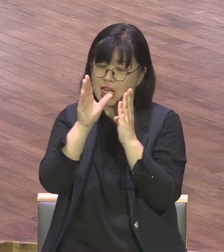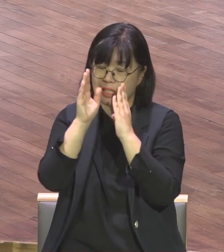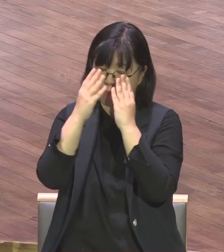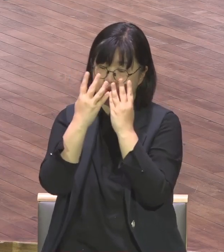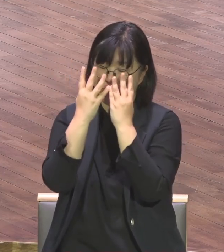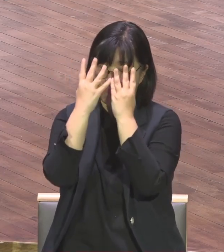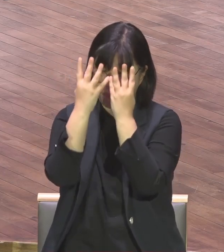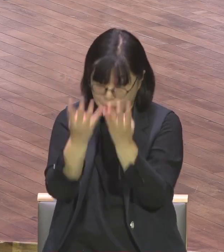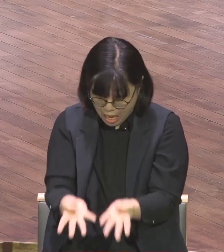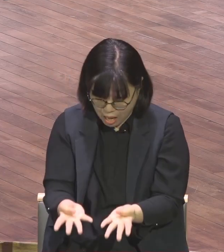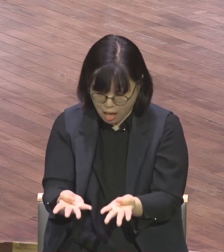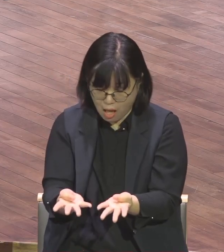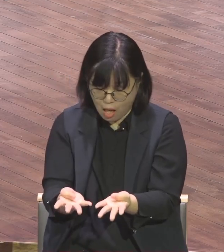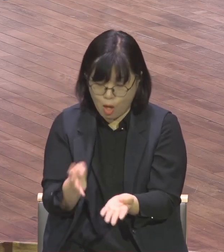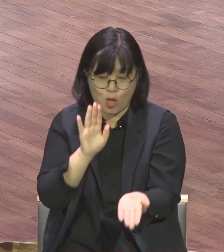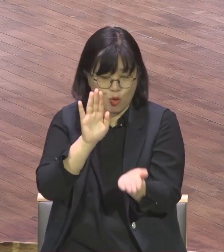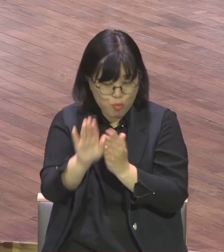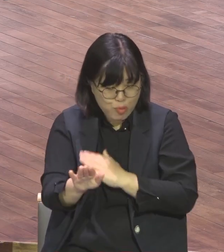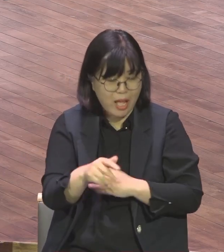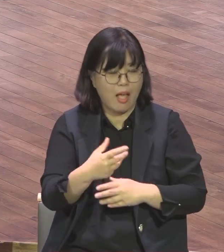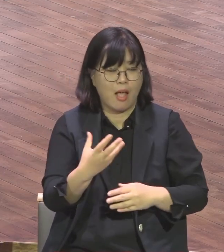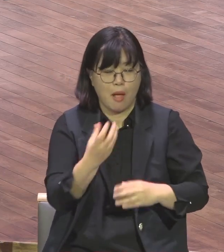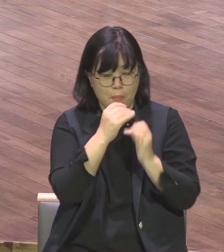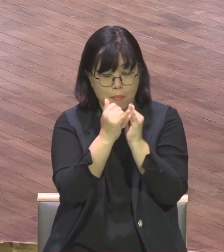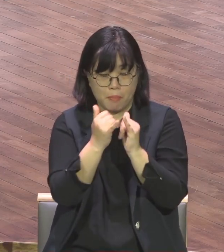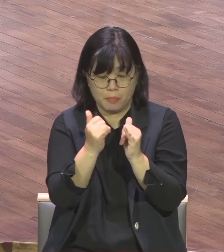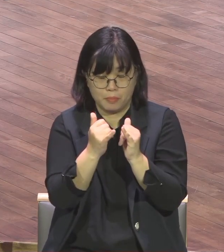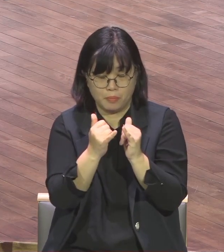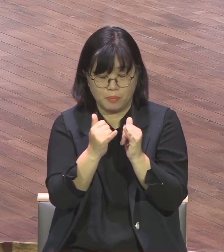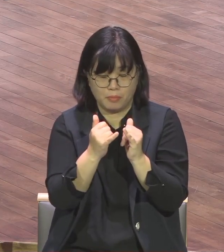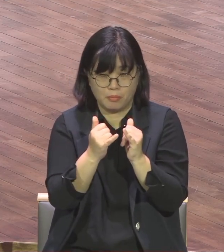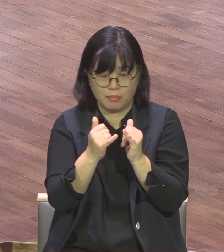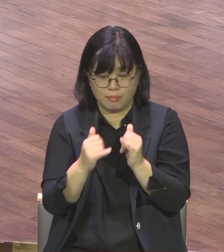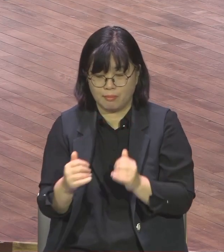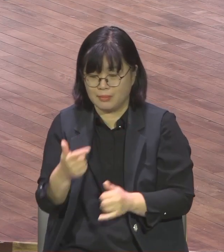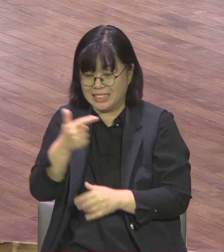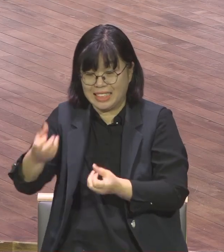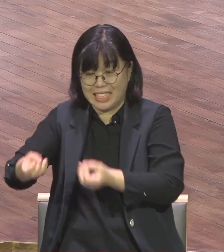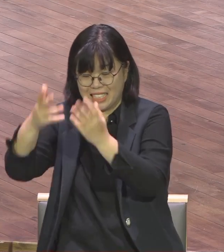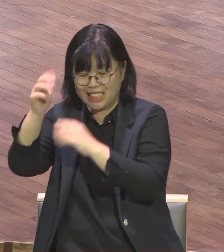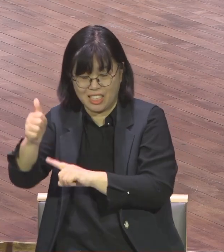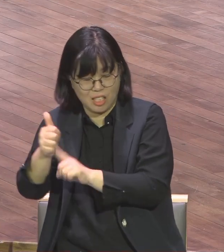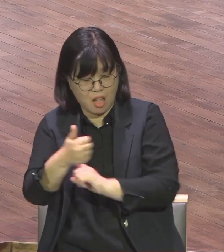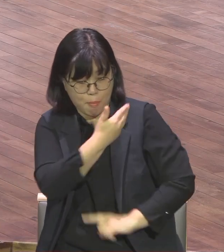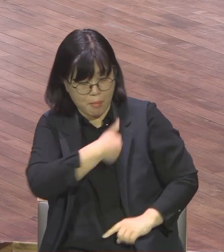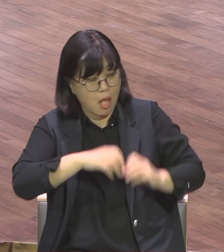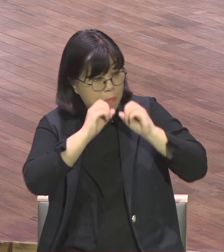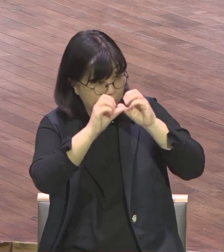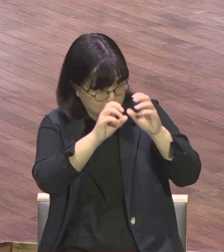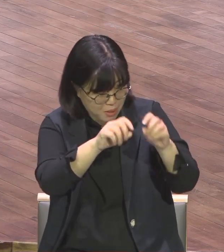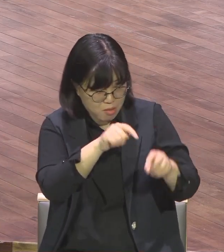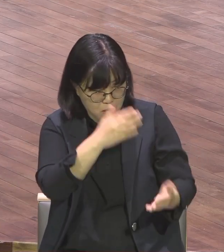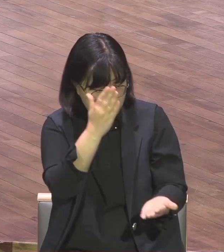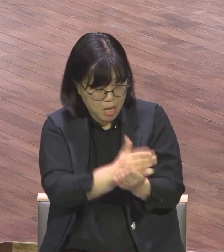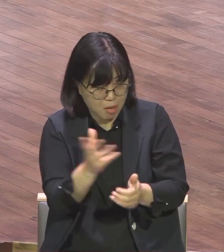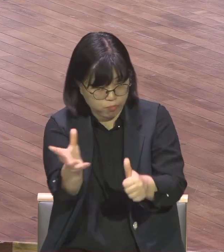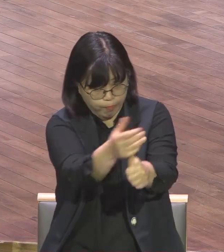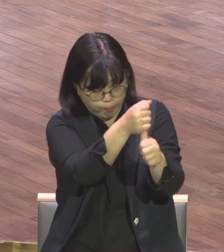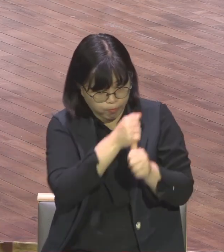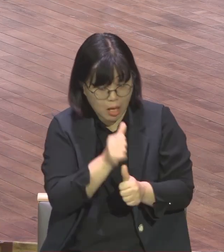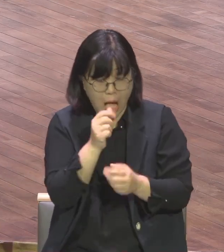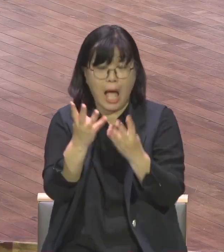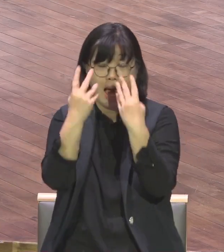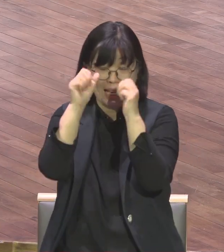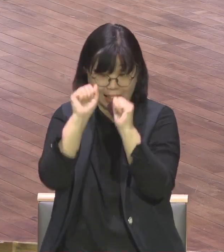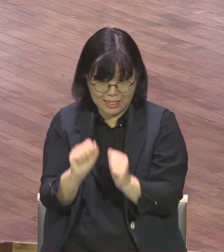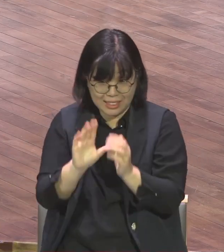이 생명의 말씀을 백성에게 다 말하라 이렇게 또 전화 말씀한다고. 감옥 갇혀있는데 옥문을 천사가 열어보니까